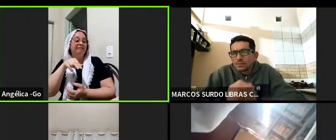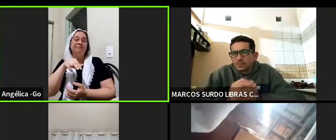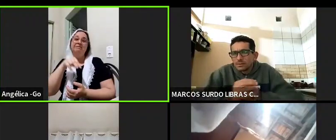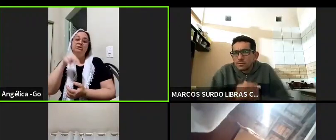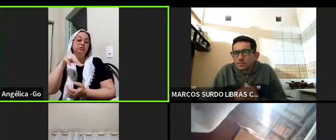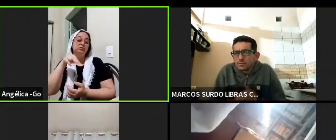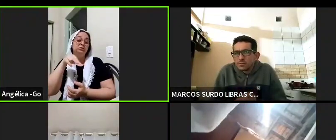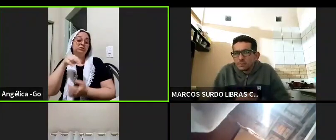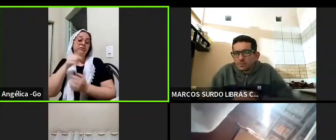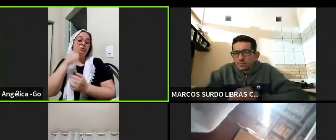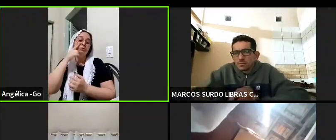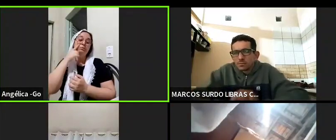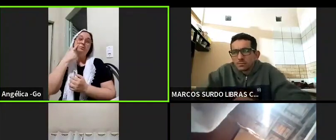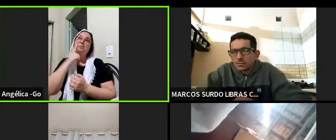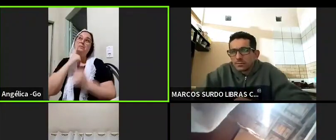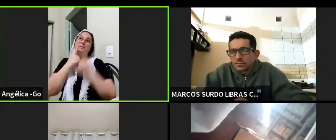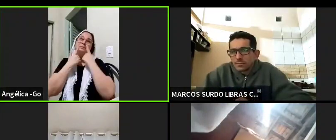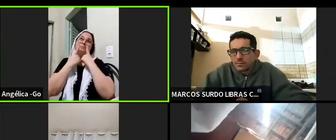clamando,